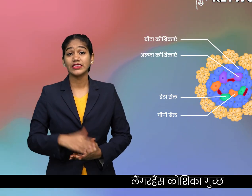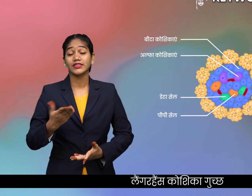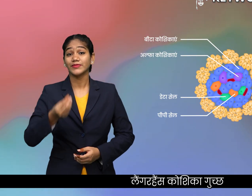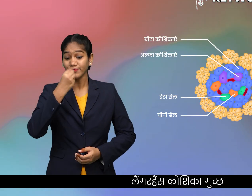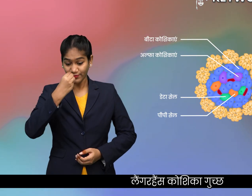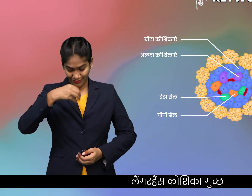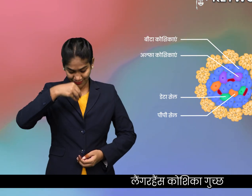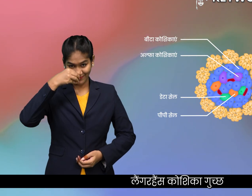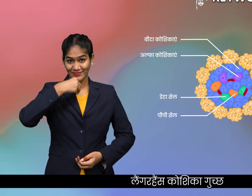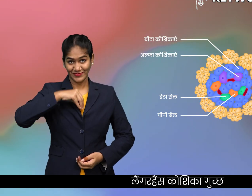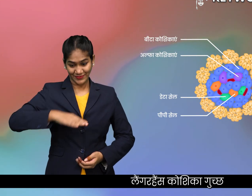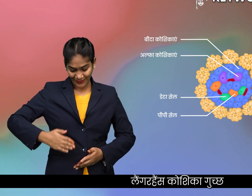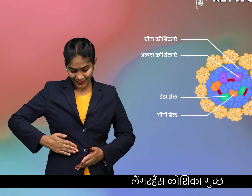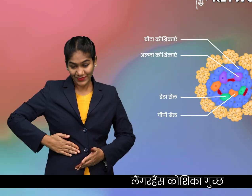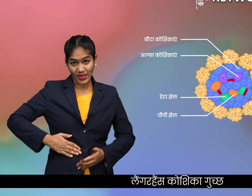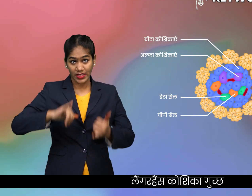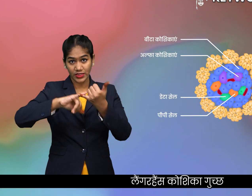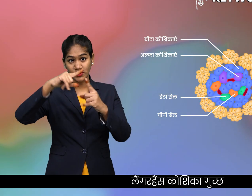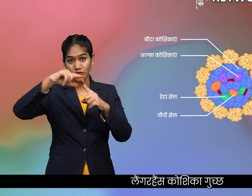लैंगरहैंस कोशिका गुच्छ,